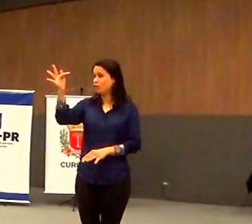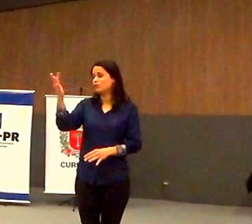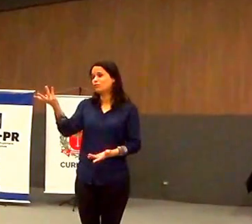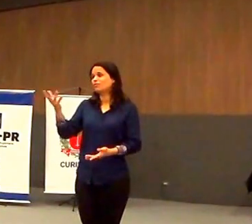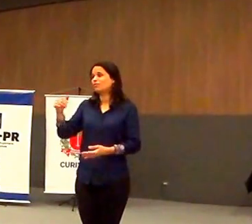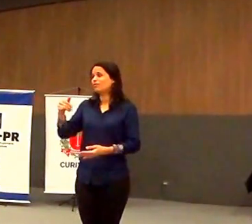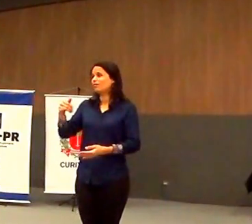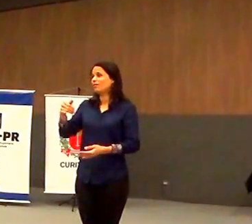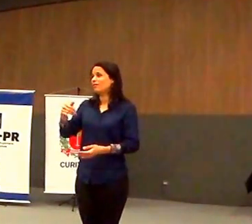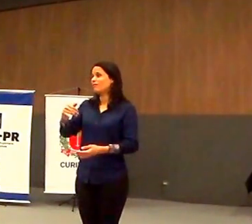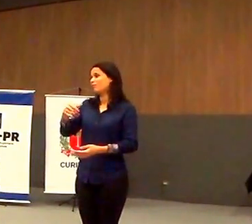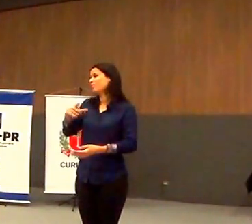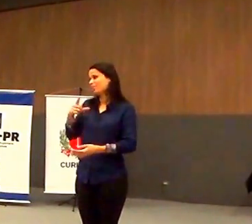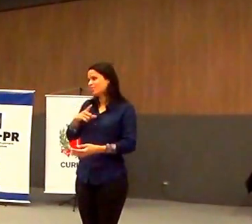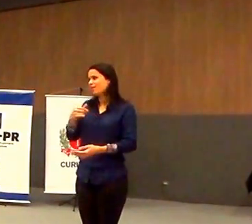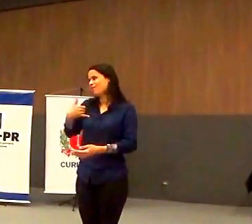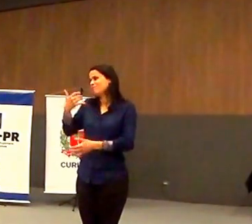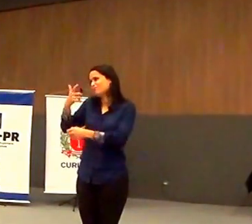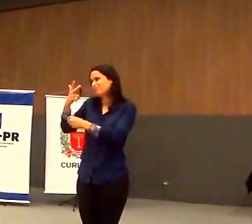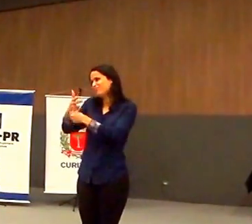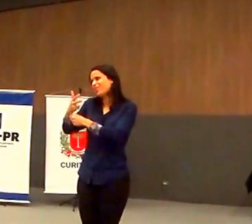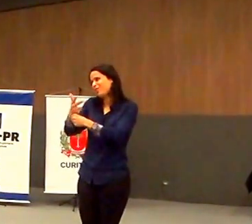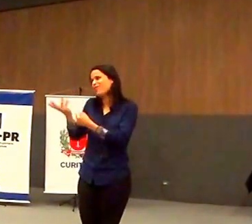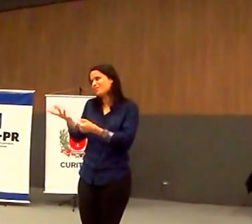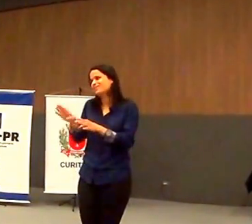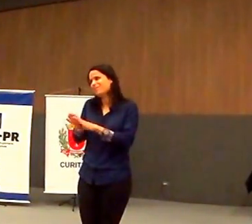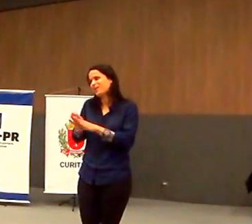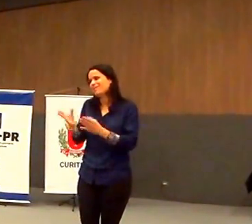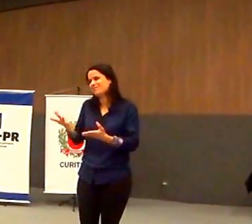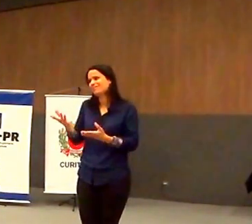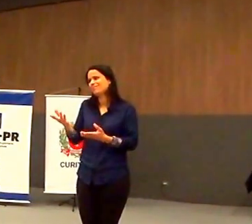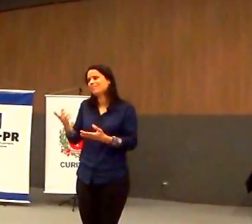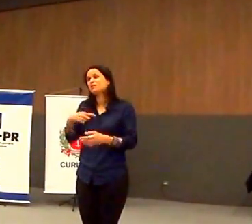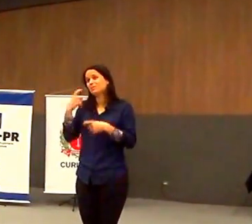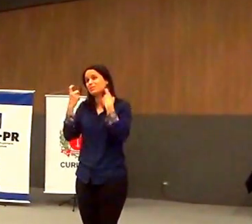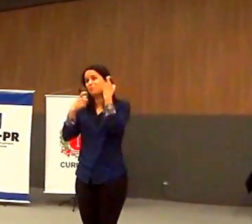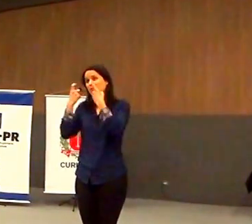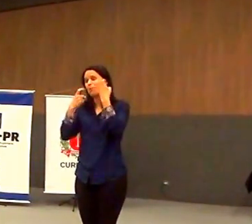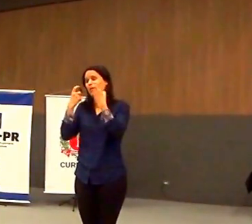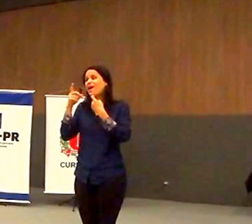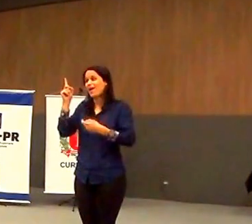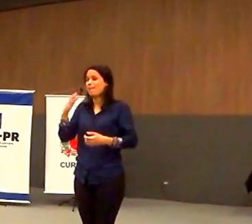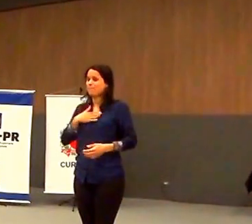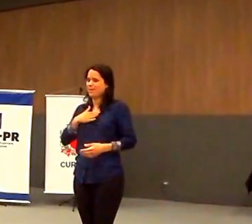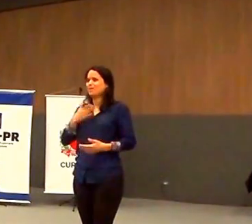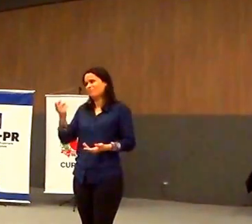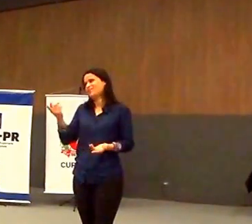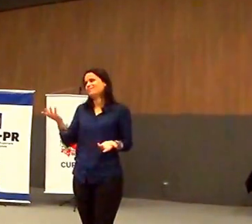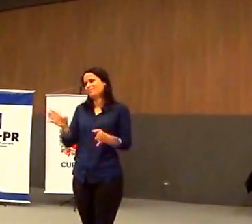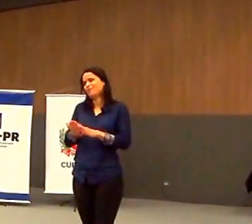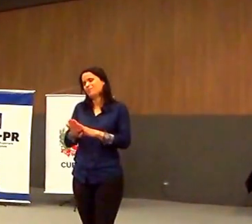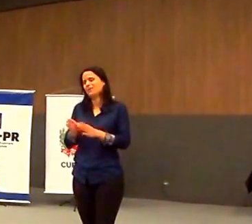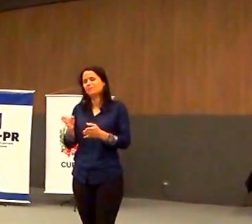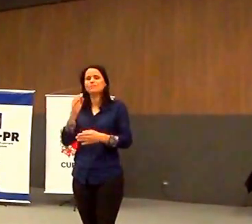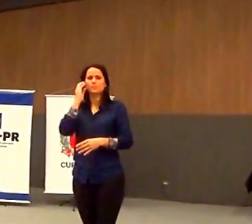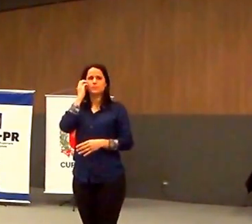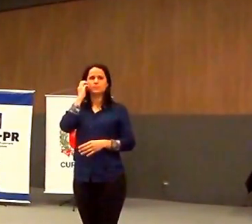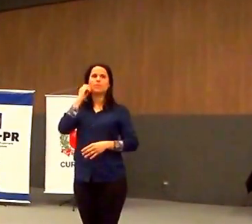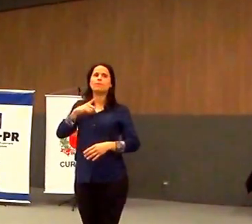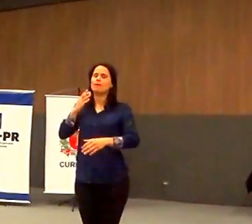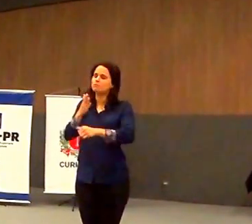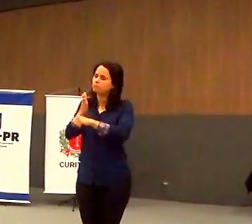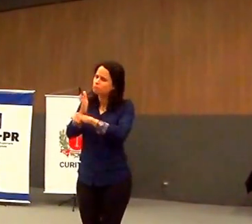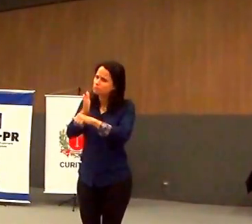de acompanhamento é a prevenção de quedas, né? Uma das formas mais eficazes de se prevenir quedas é a qualidade dos acessos,